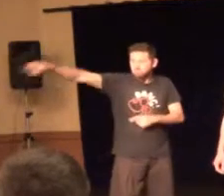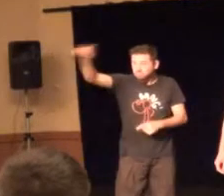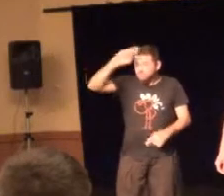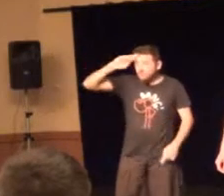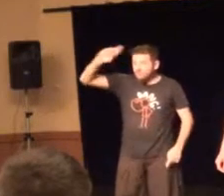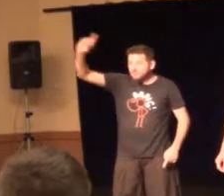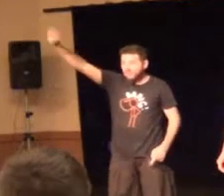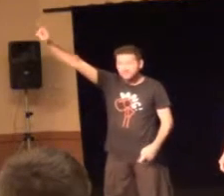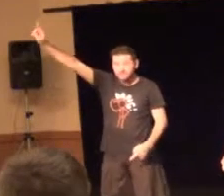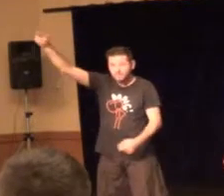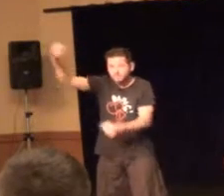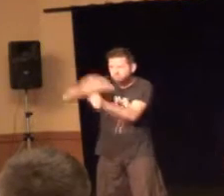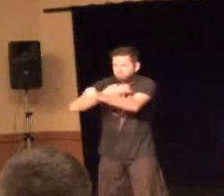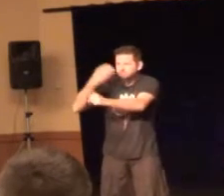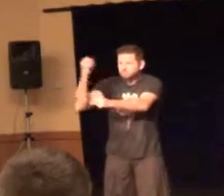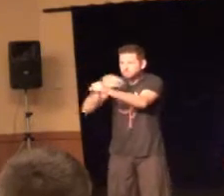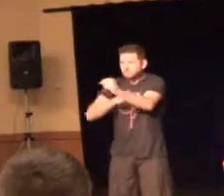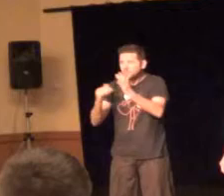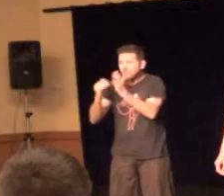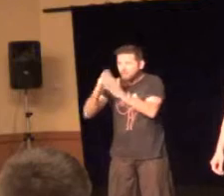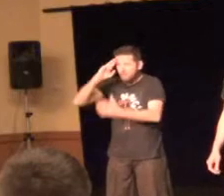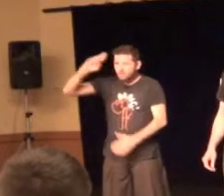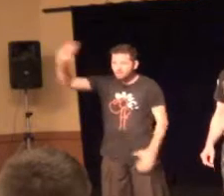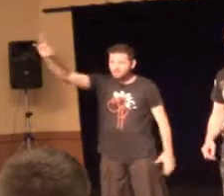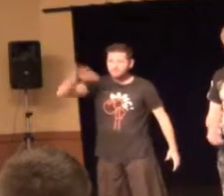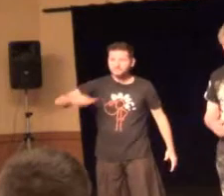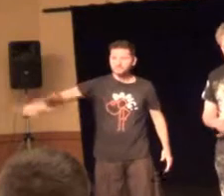rêves encore.